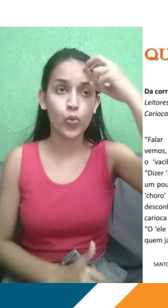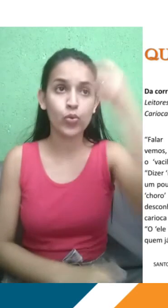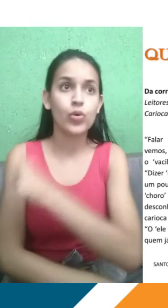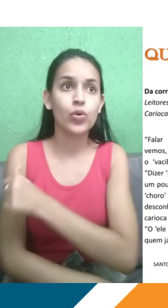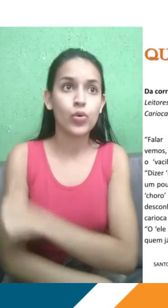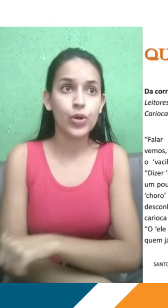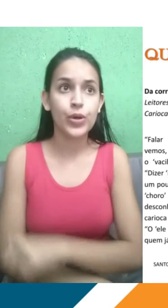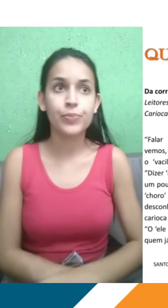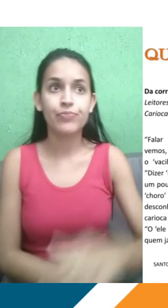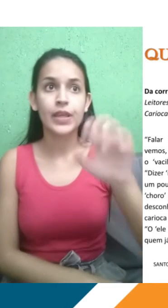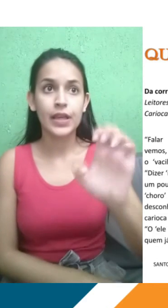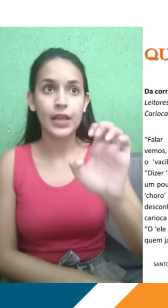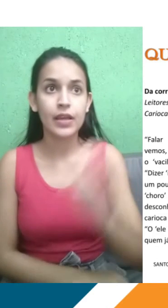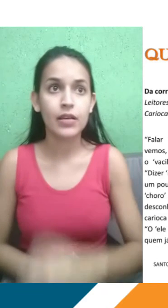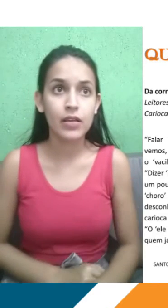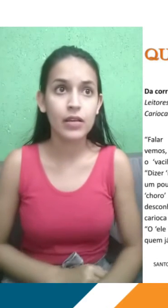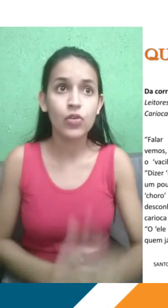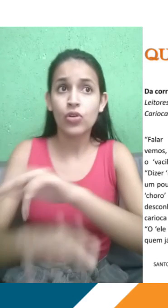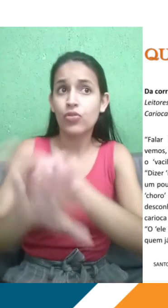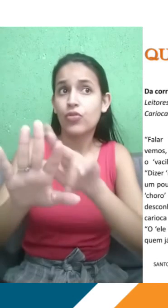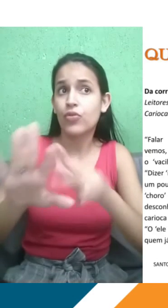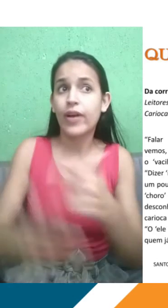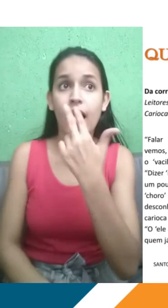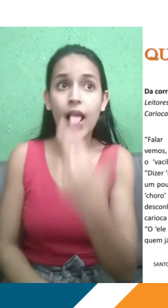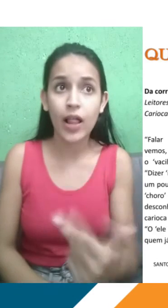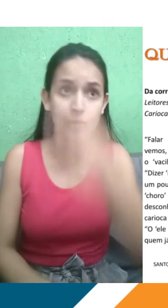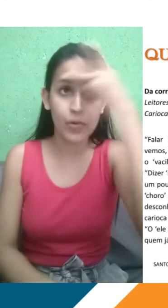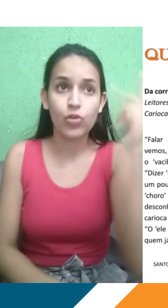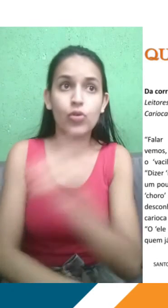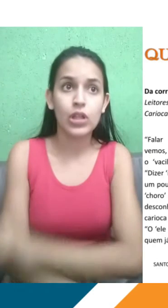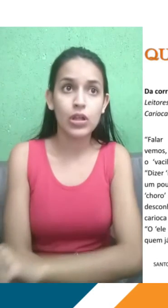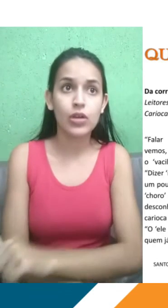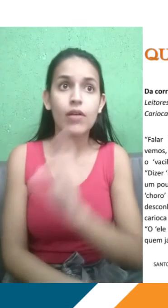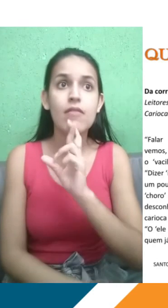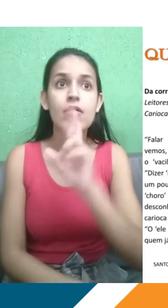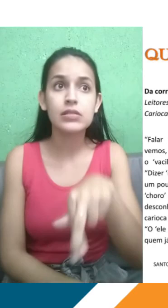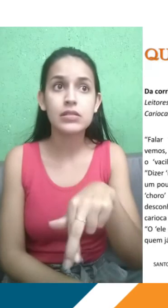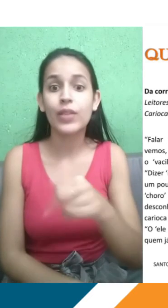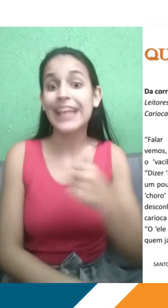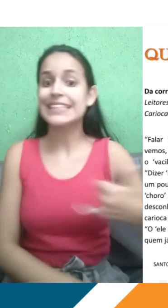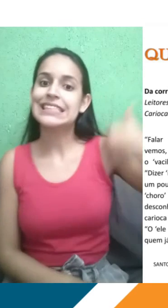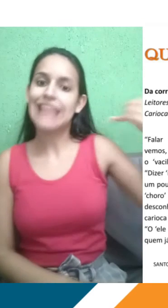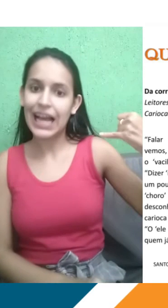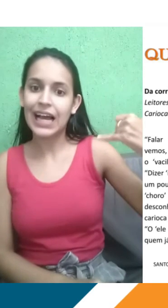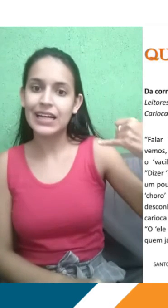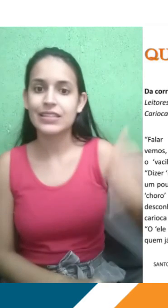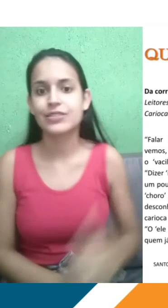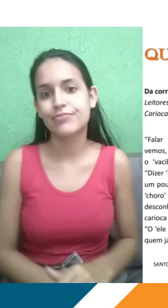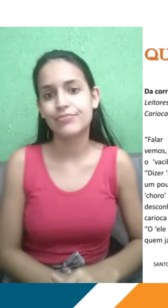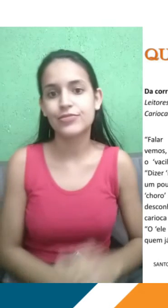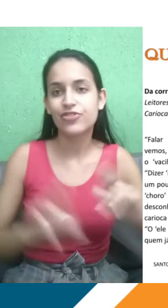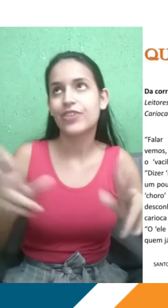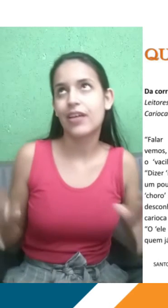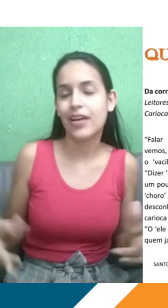histórico, geográfico ou sociocultural. Nesta questão, observa-se a variação regional dos falantes